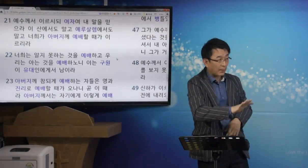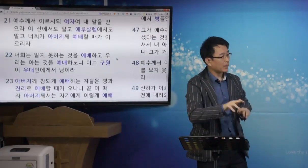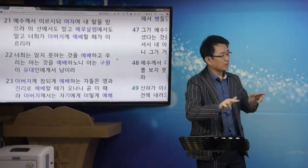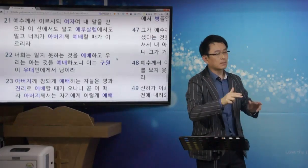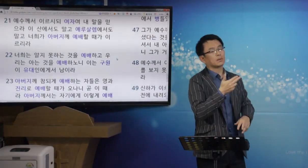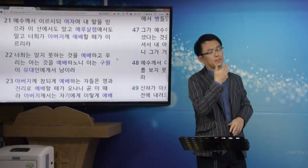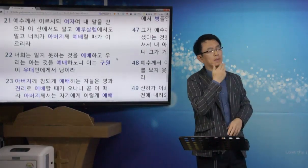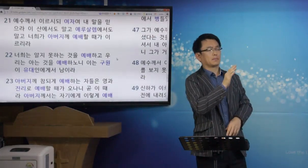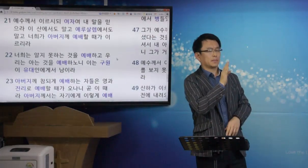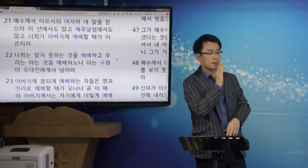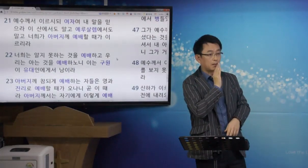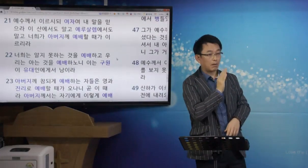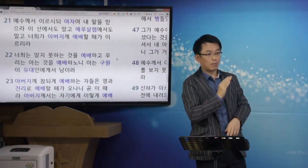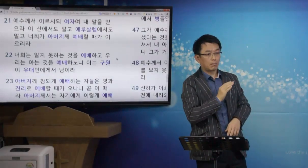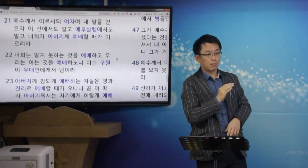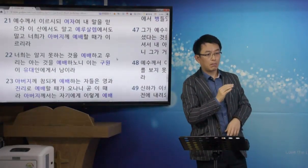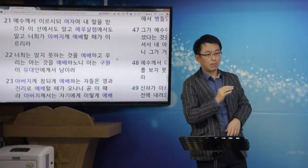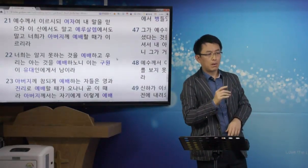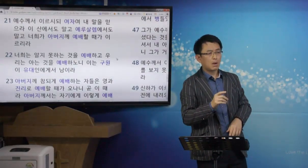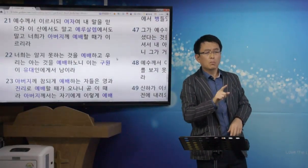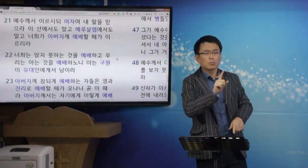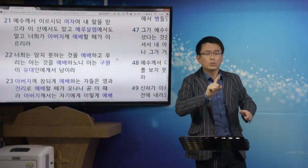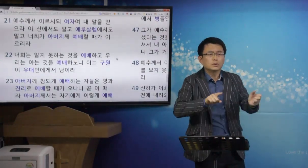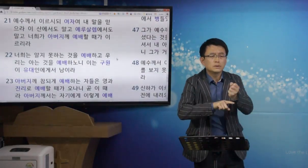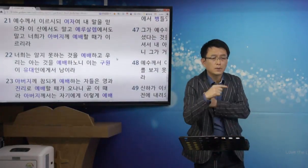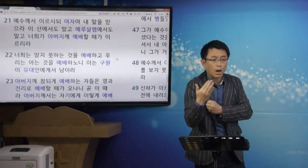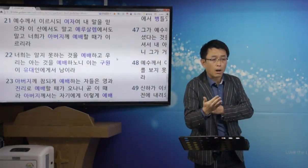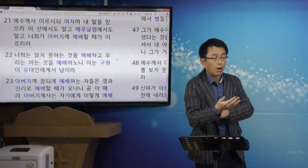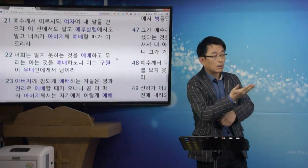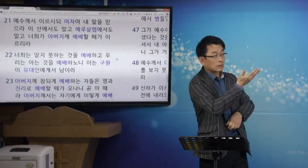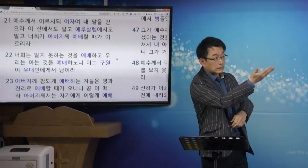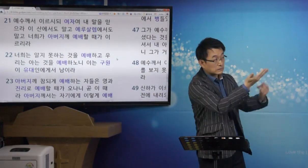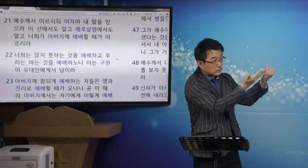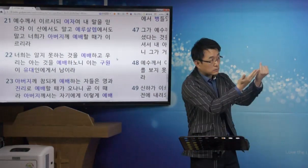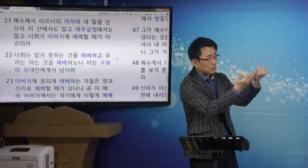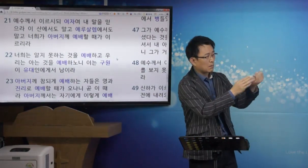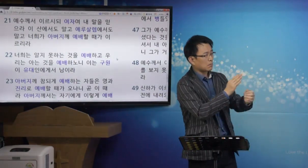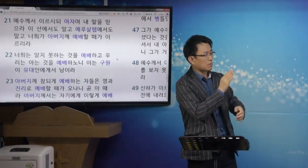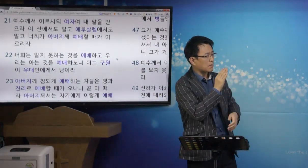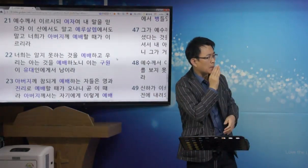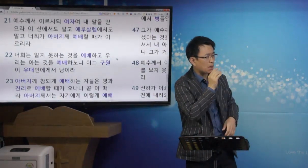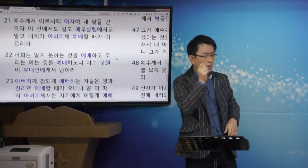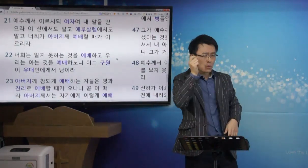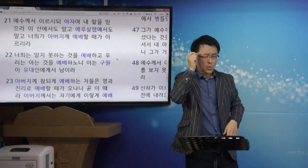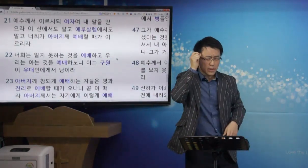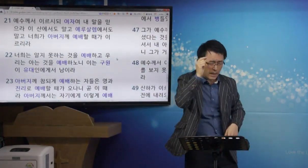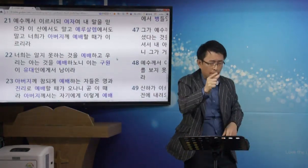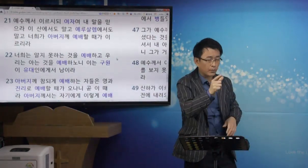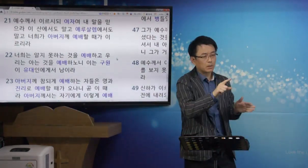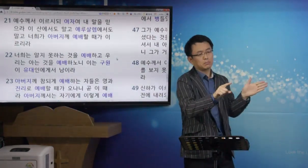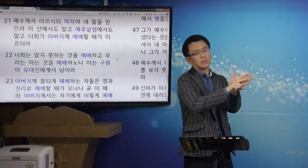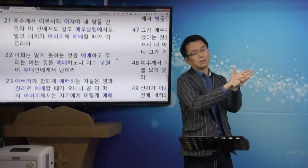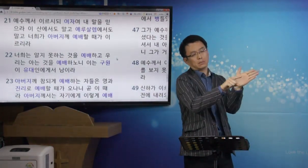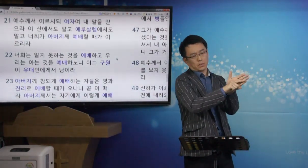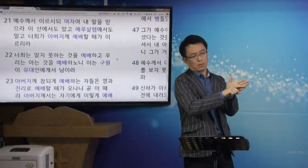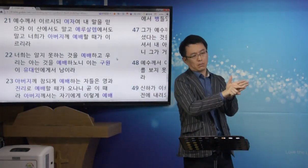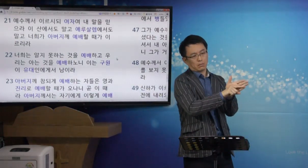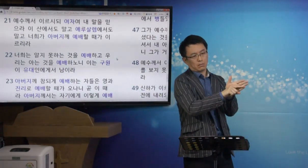다섯은 있지만 지금은 없다. 그 말이 맞다. 그 뜻은 무엇입니까? 당신은 정말